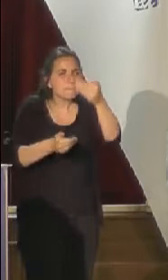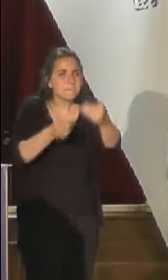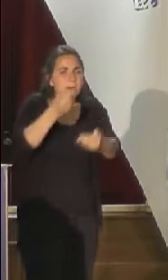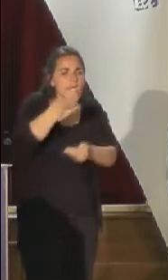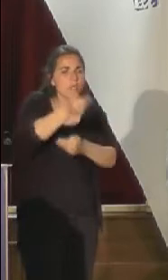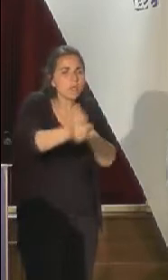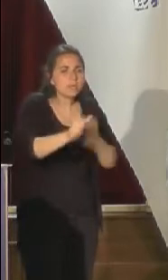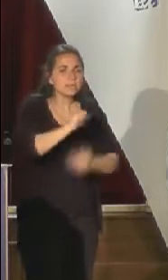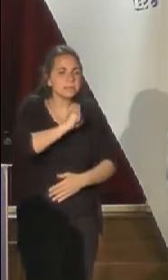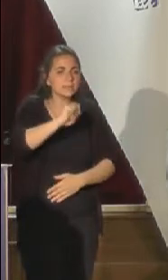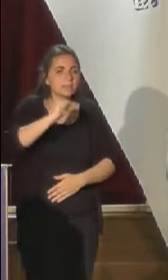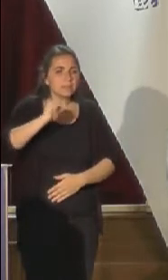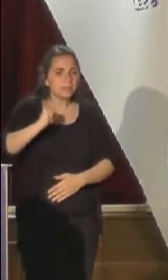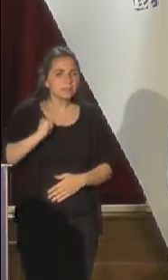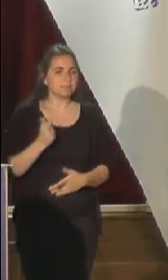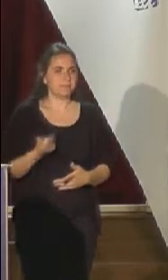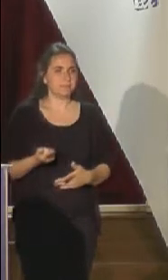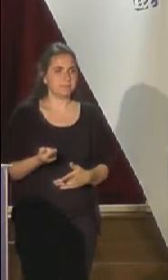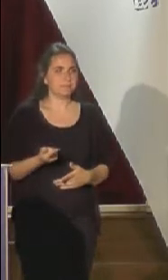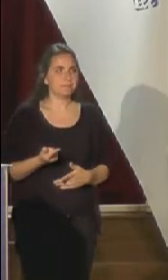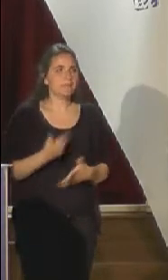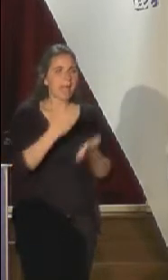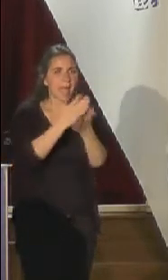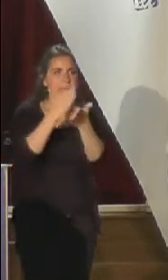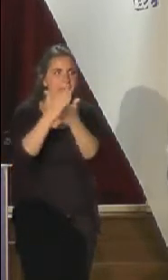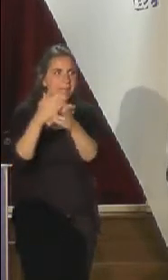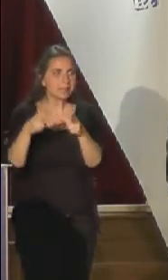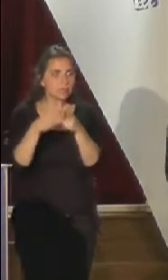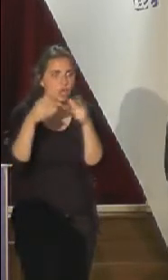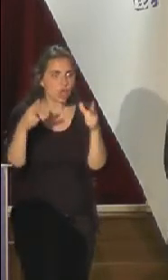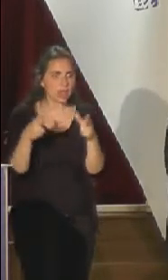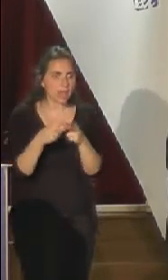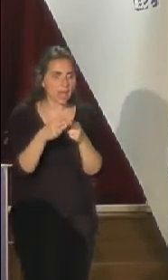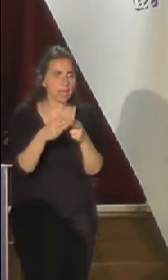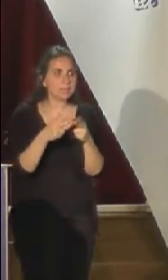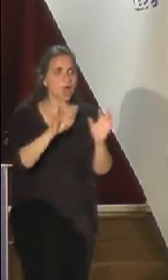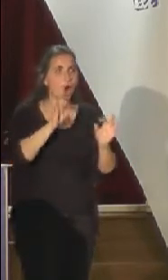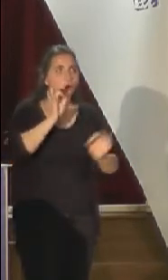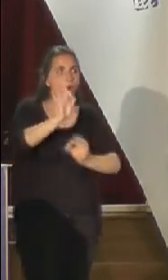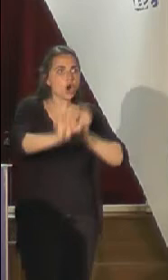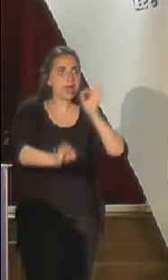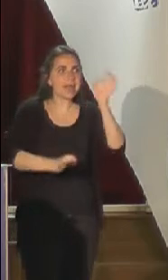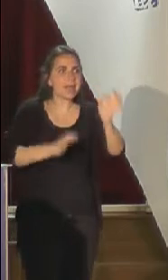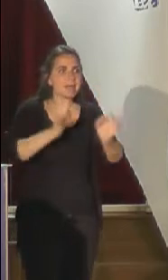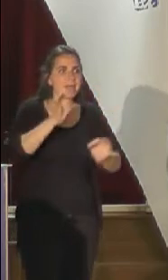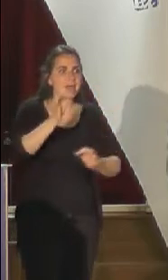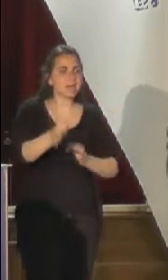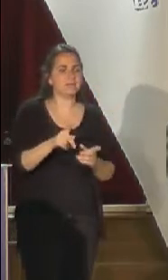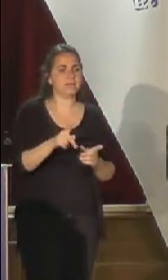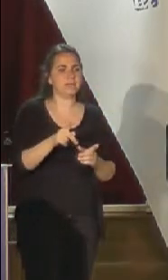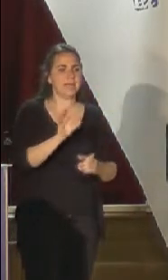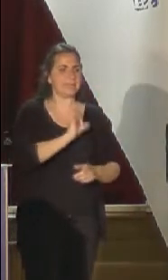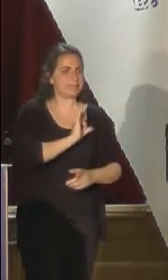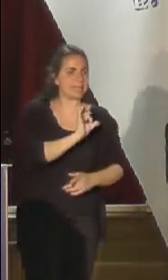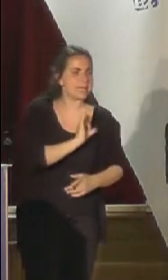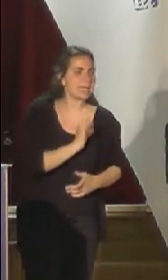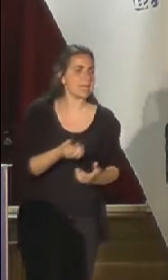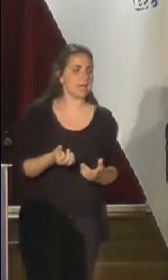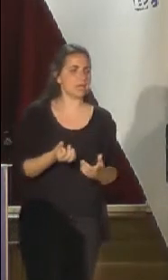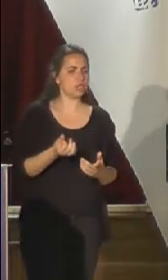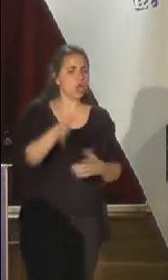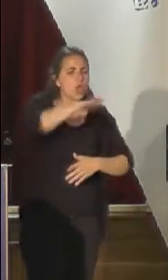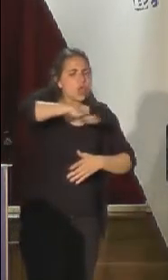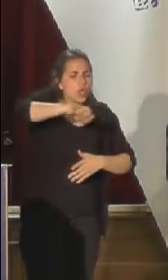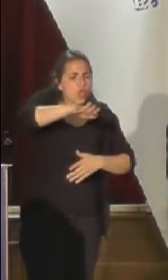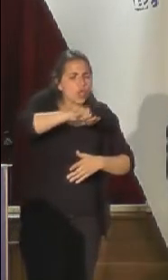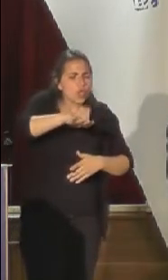unha emancipación de clase. E foi o proceso de organización sindical dos espacios